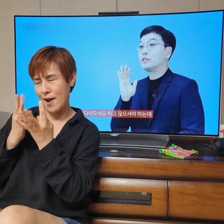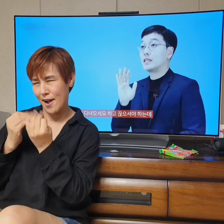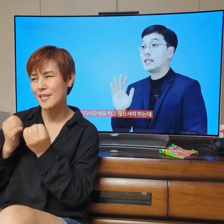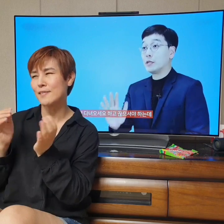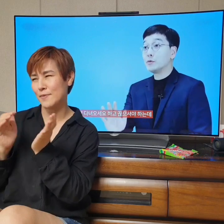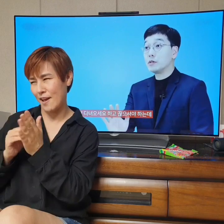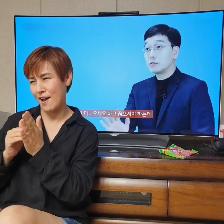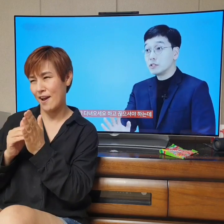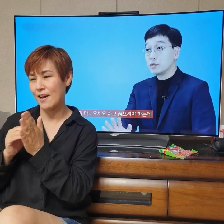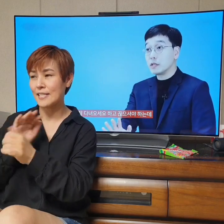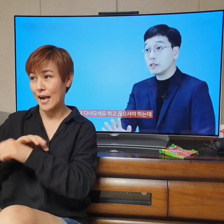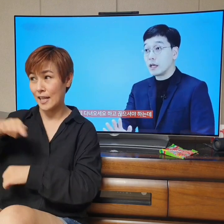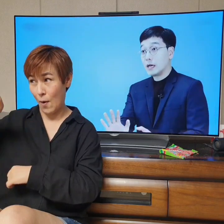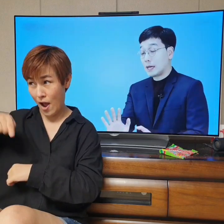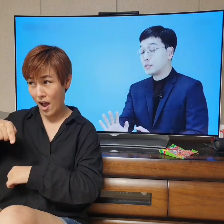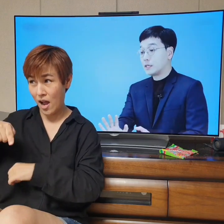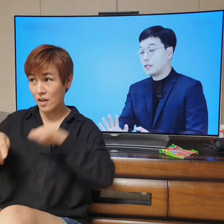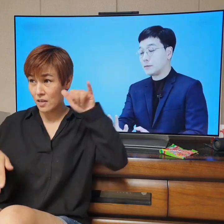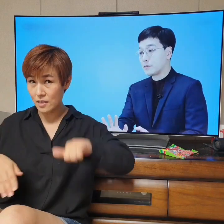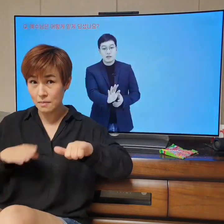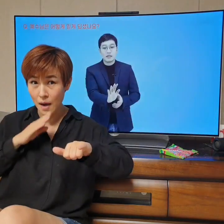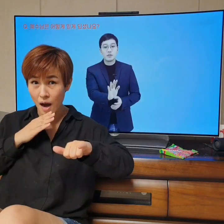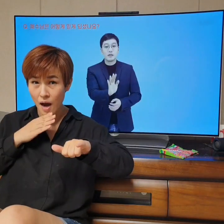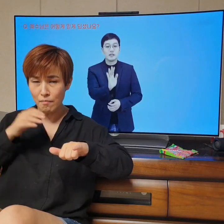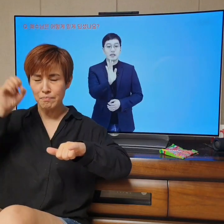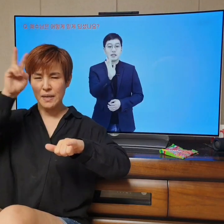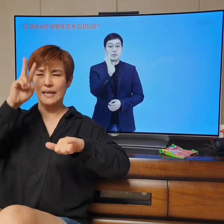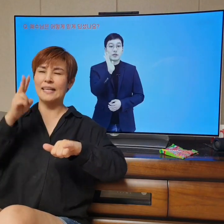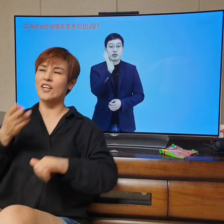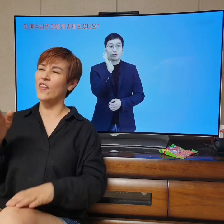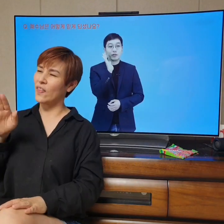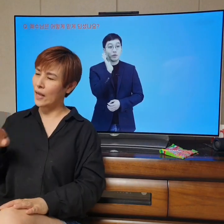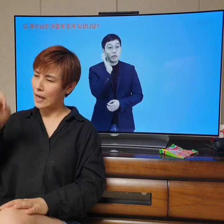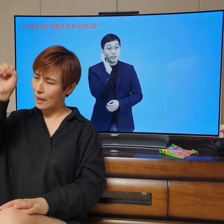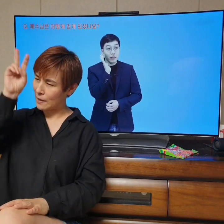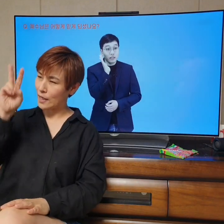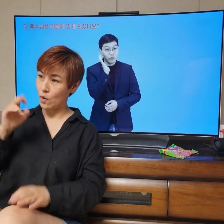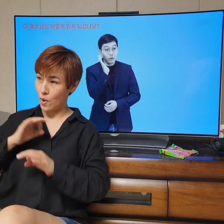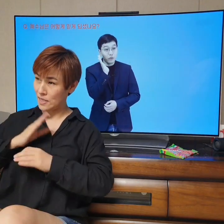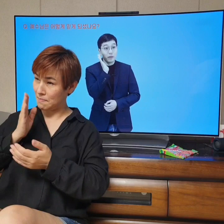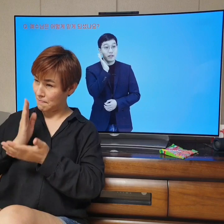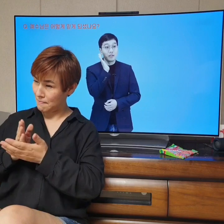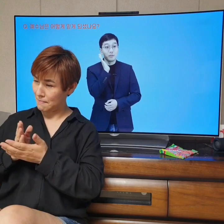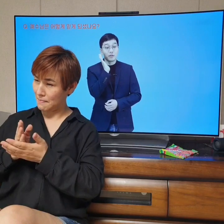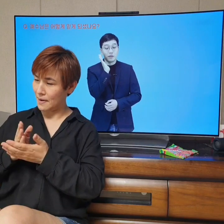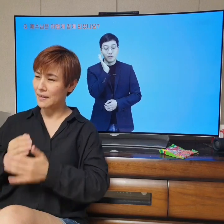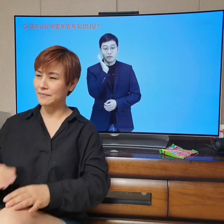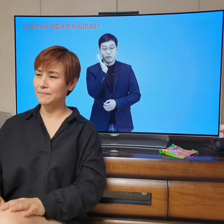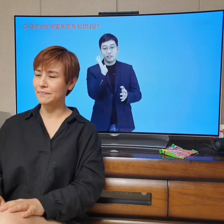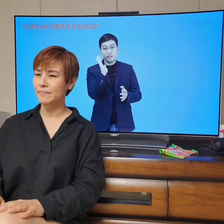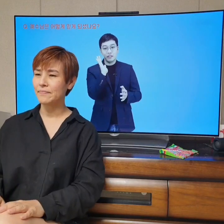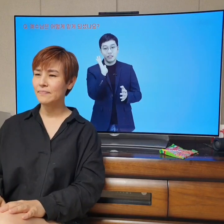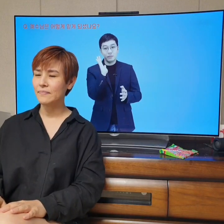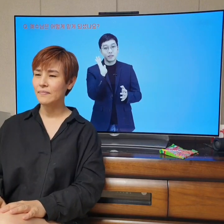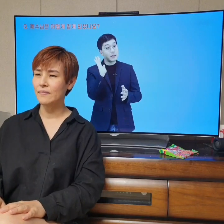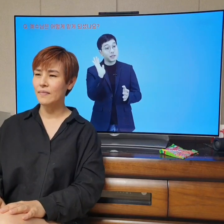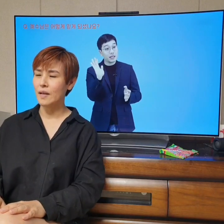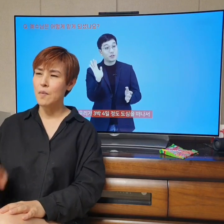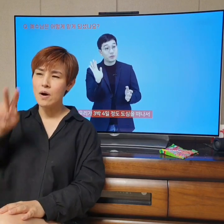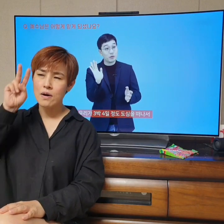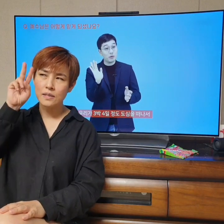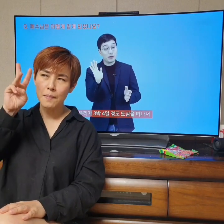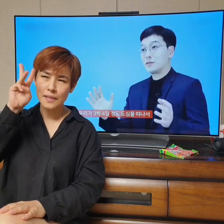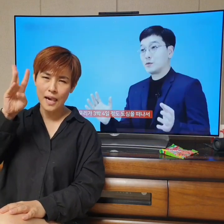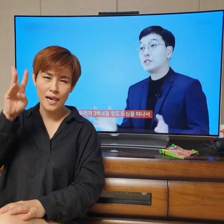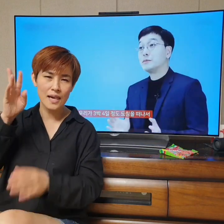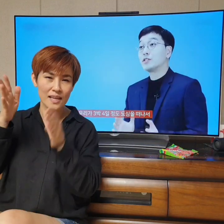했습니다. 하고 이제 잘 다녀오세요. 끊으셔야 되는데 갑자기 그래서 말인데 급작스러우니까 놀라지 마시고 막 이러시면서 2박 3박